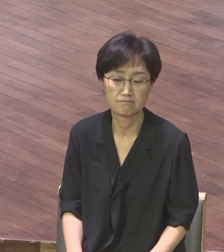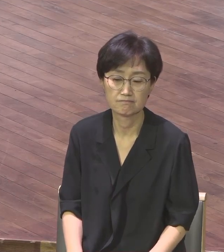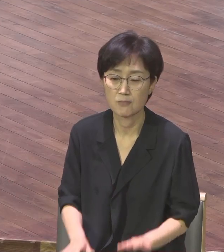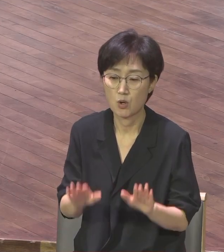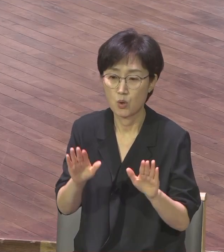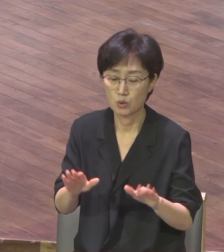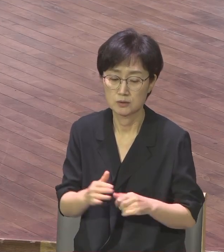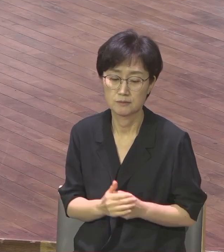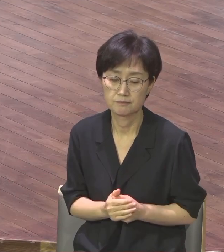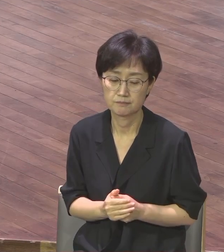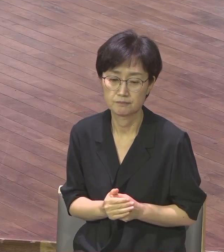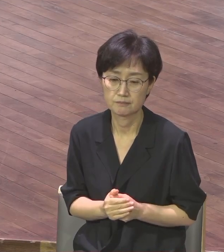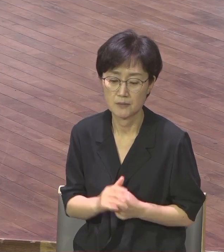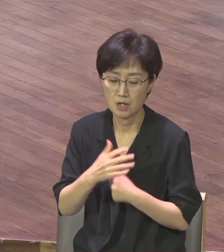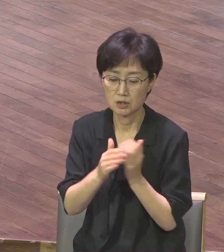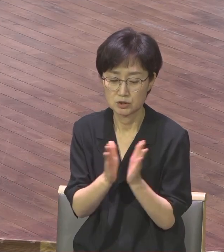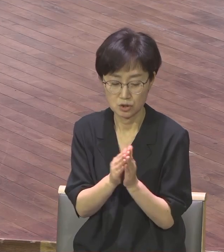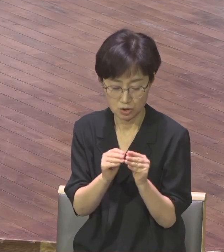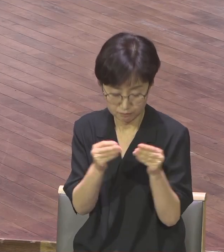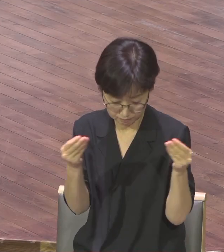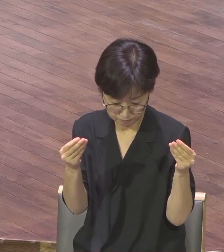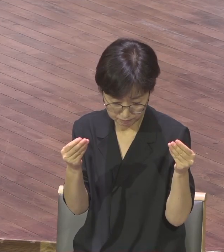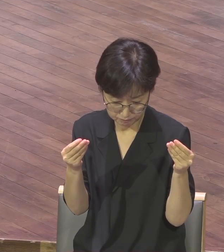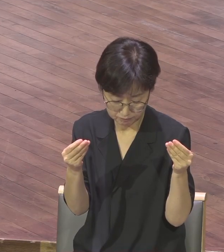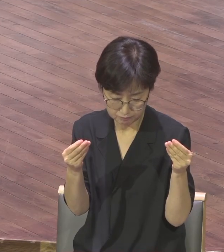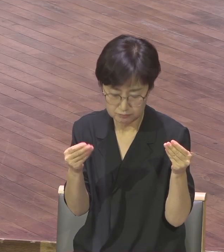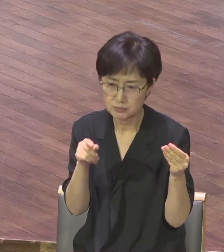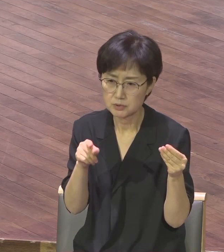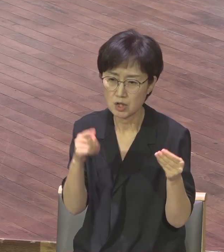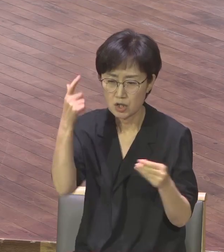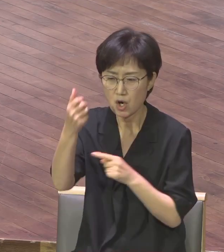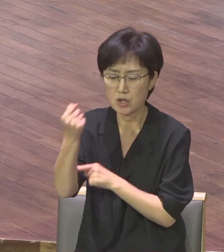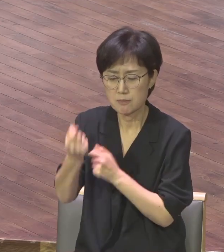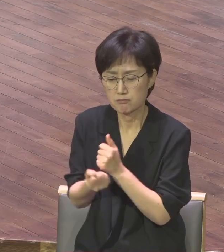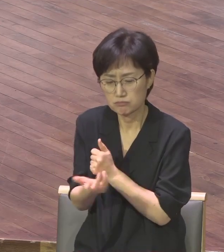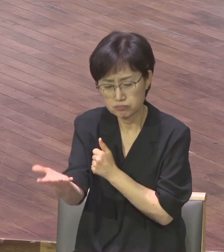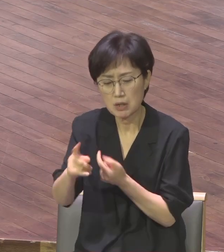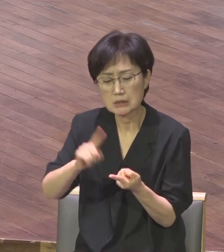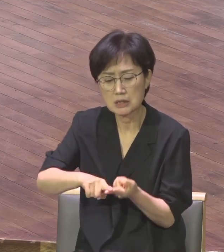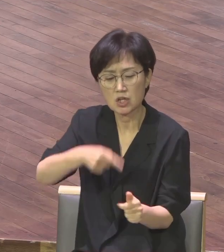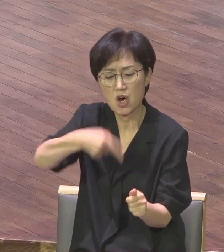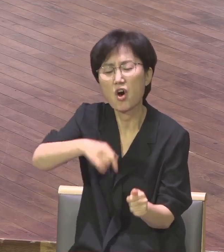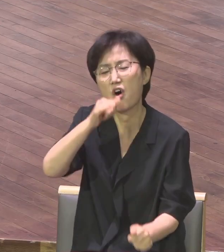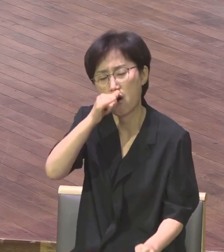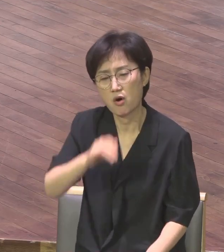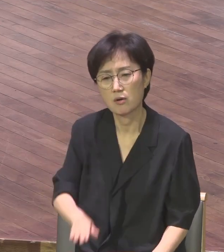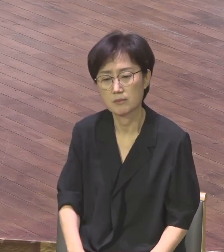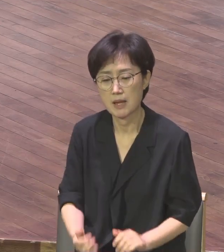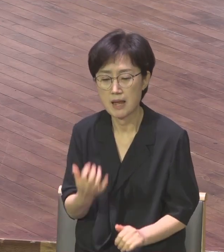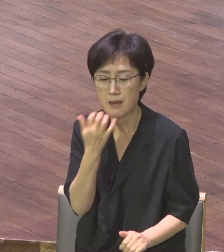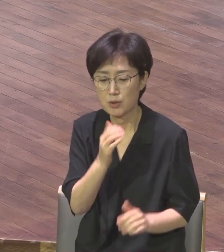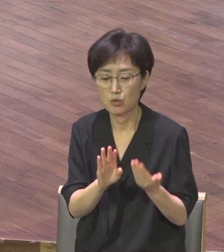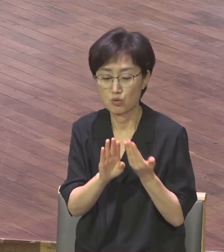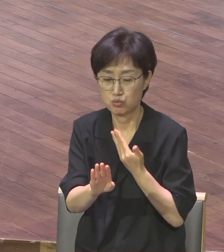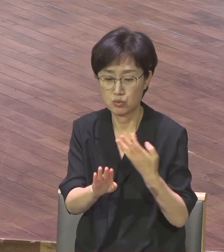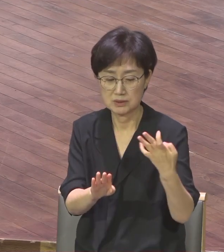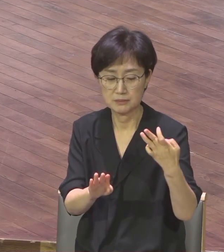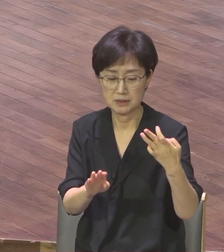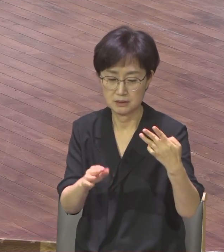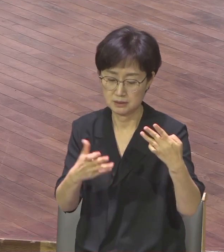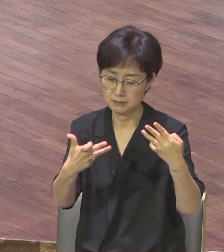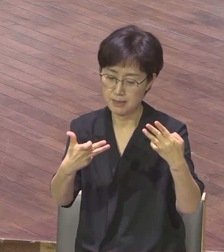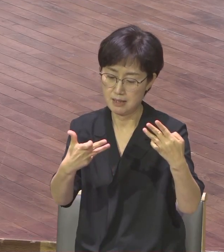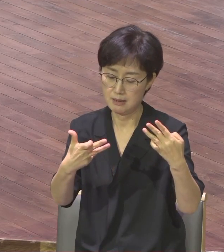본문에 뿐만 아니라 성경은 이 사실을 반복적으로 우리에게 강조하고 있어요. 베드로후서 3장 18절에